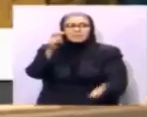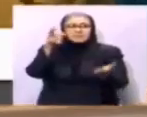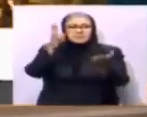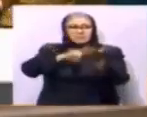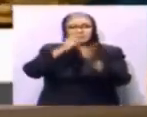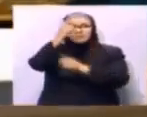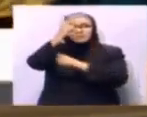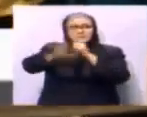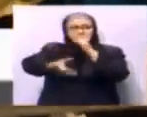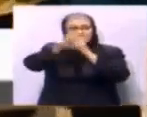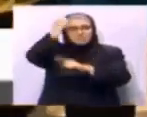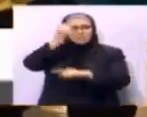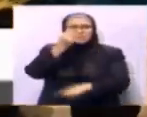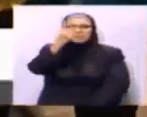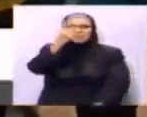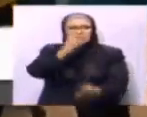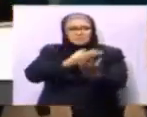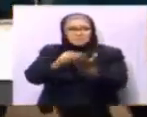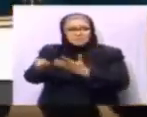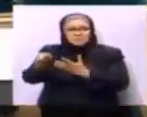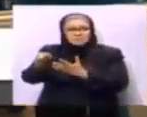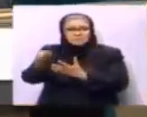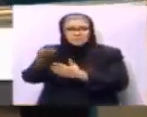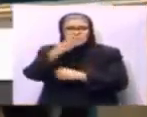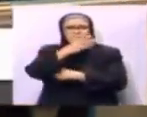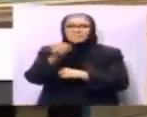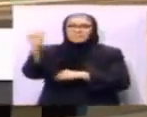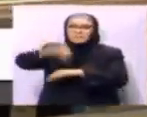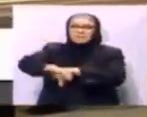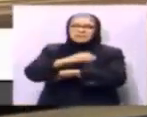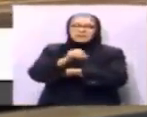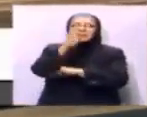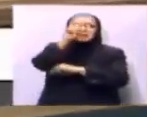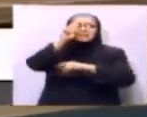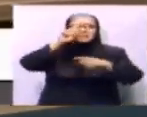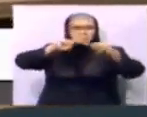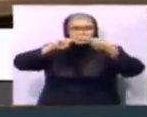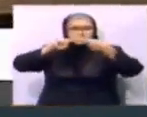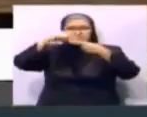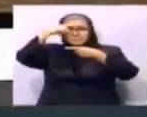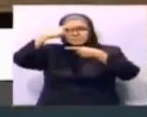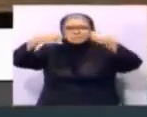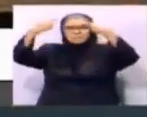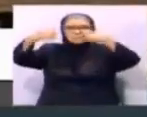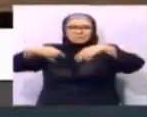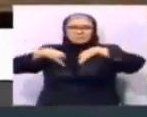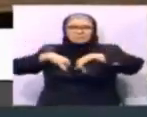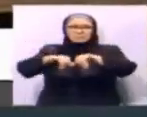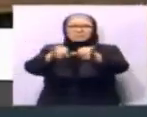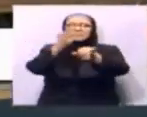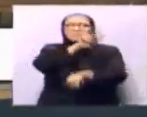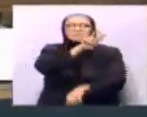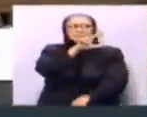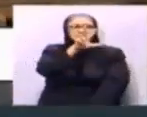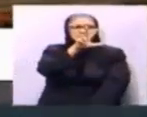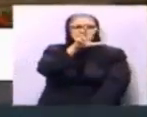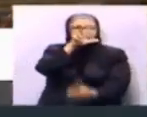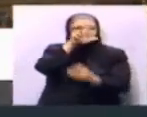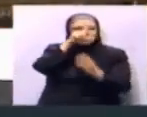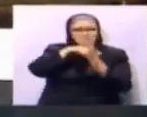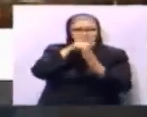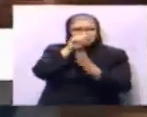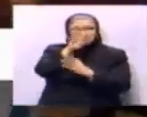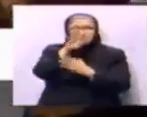2 kemenangan, 2 kalah dan 1 seri pada kejohanan yang berlangsung selama 2 minggu bermula 23 April lalu di